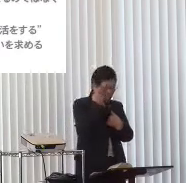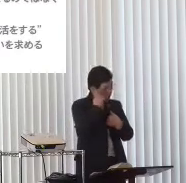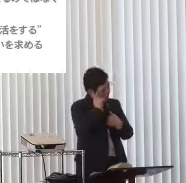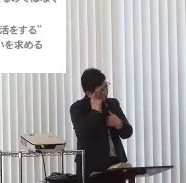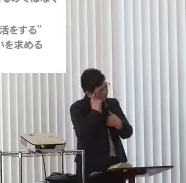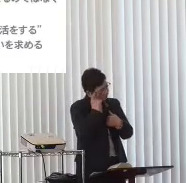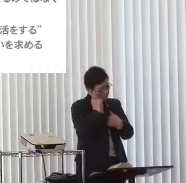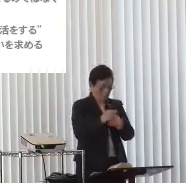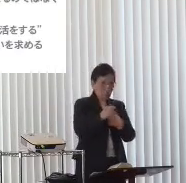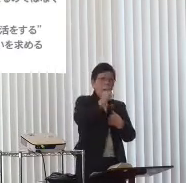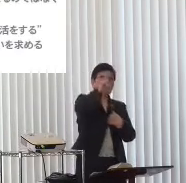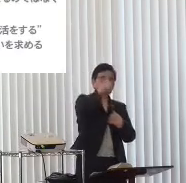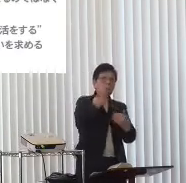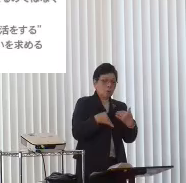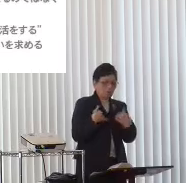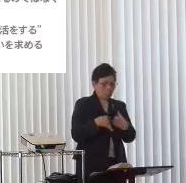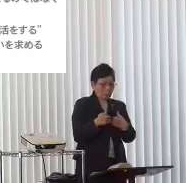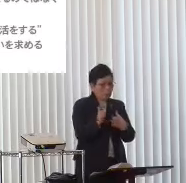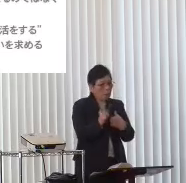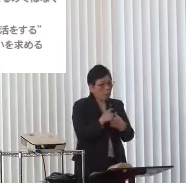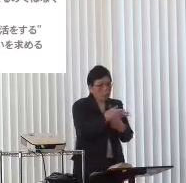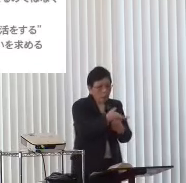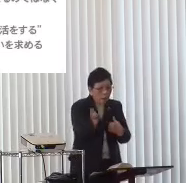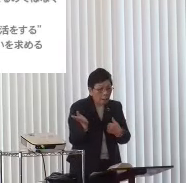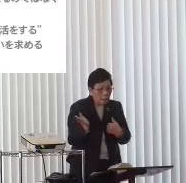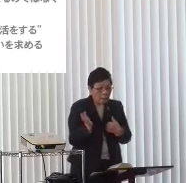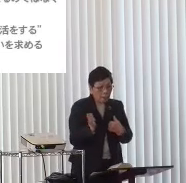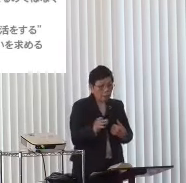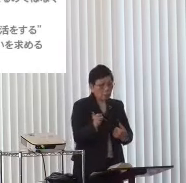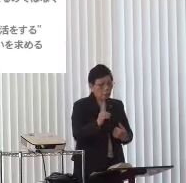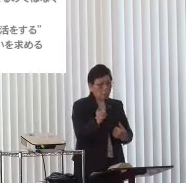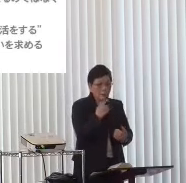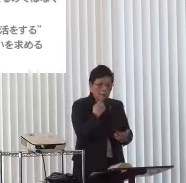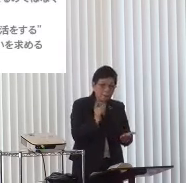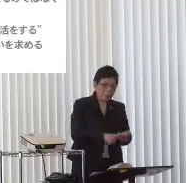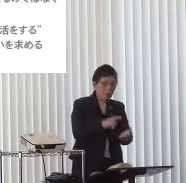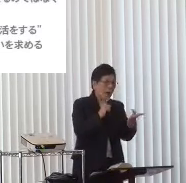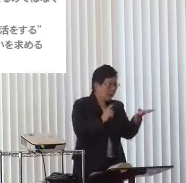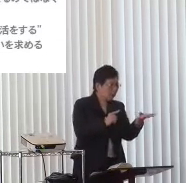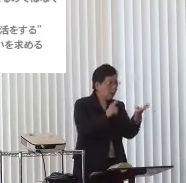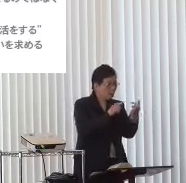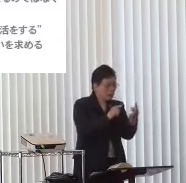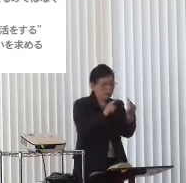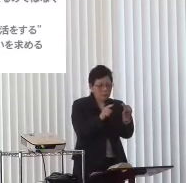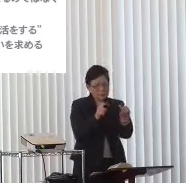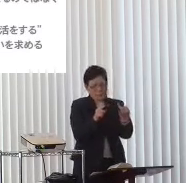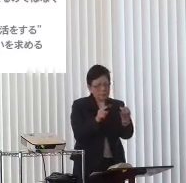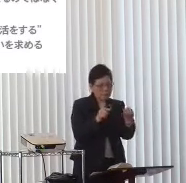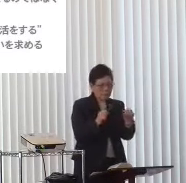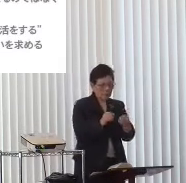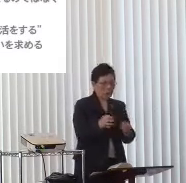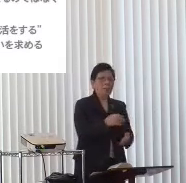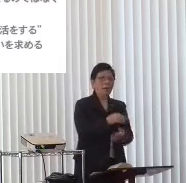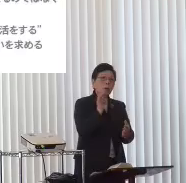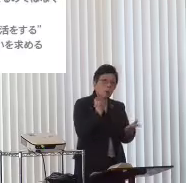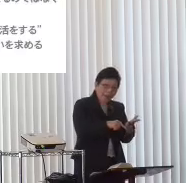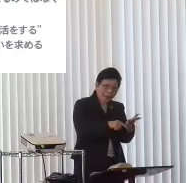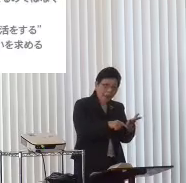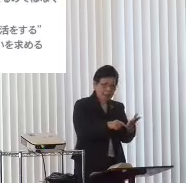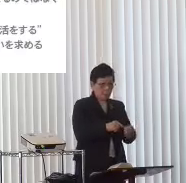まり主に喜ばれることは何かっていうことは、そんなに簡単に瞬間的に判断できるようなことじゃない